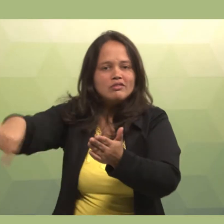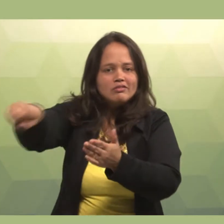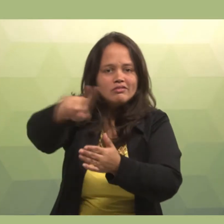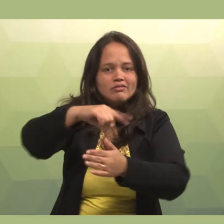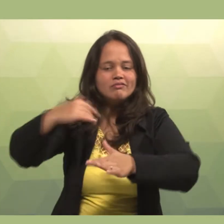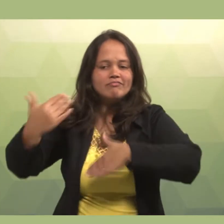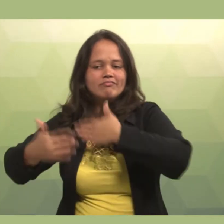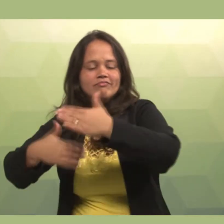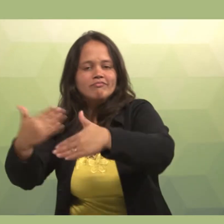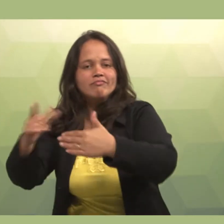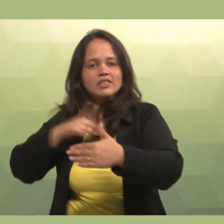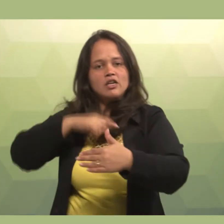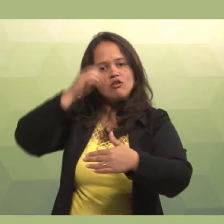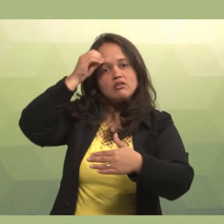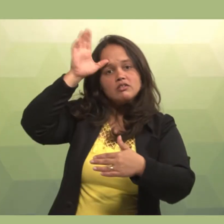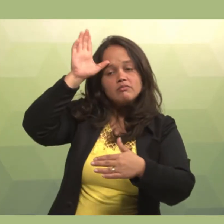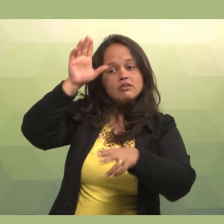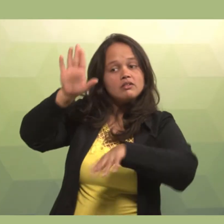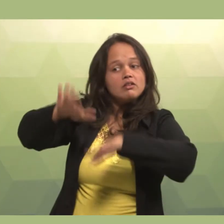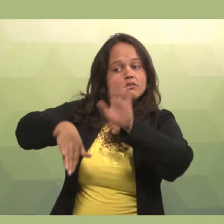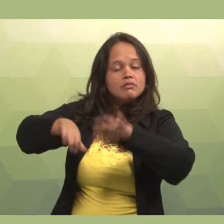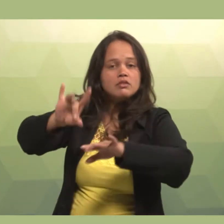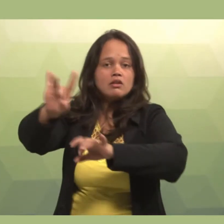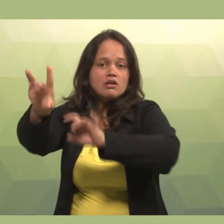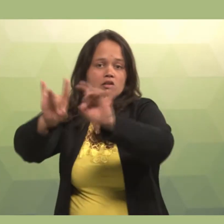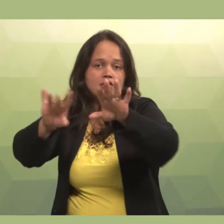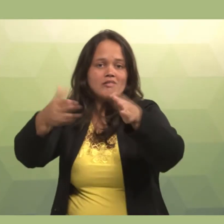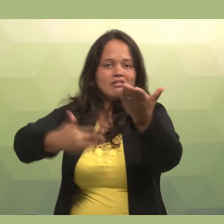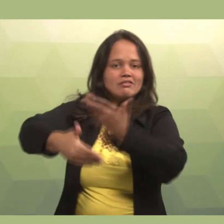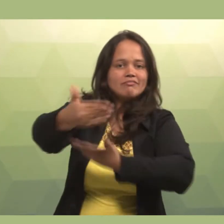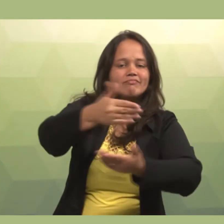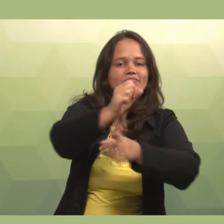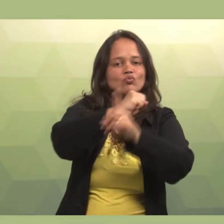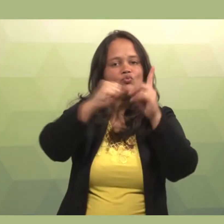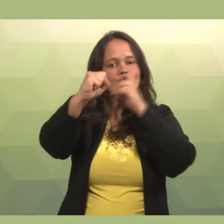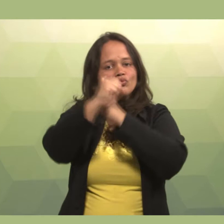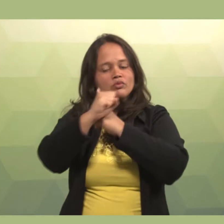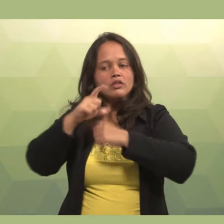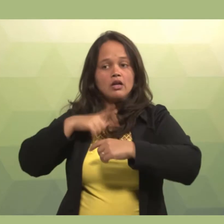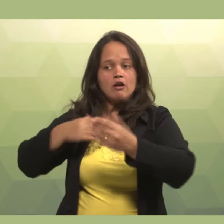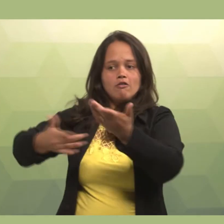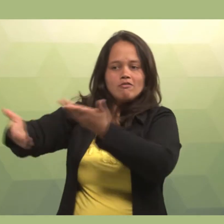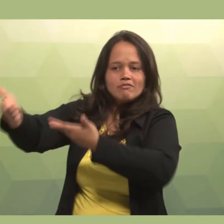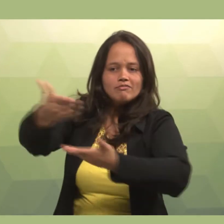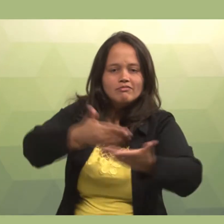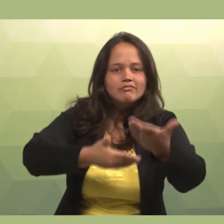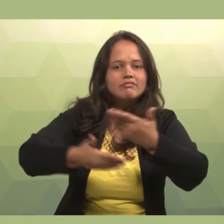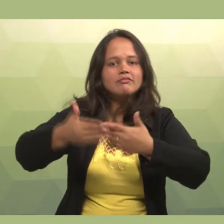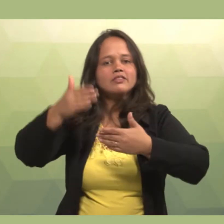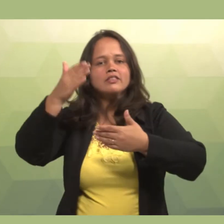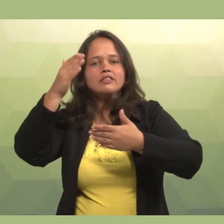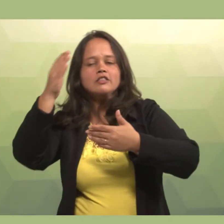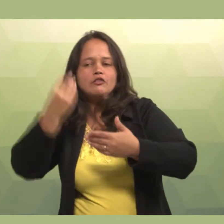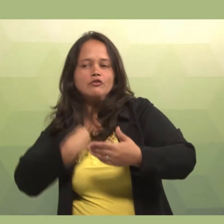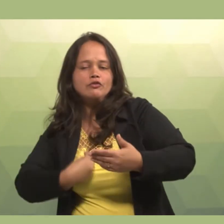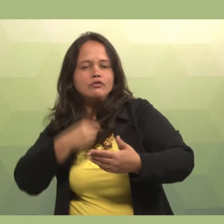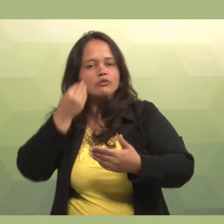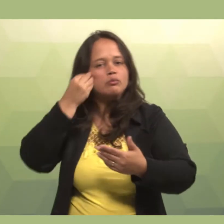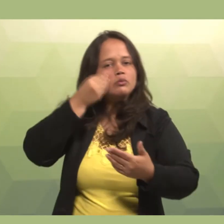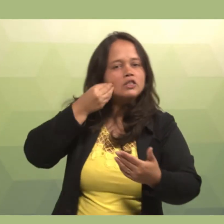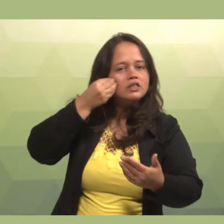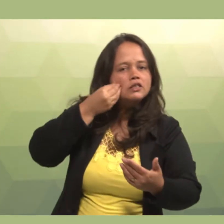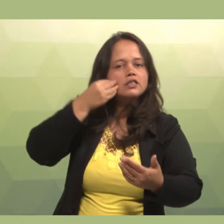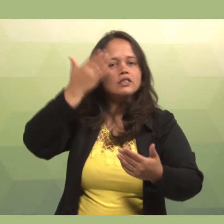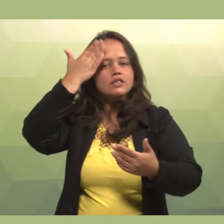relações sociais, articulando vivências e saberes dos estudantes com os conhecimentos historicamente